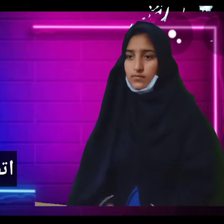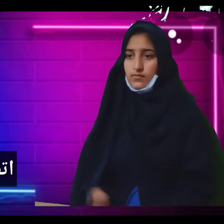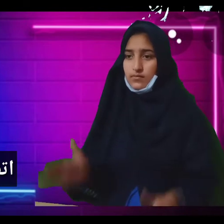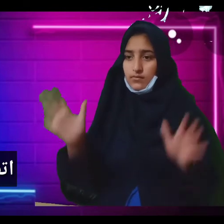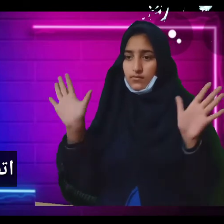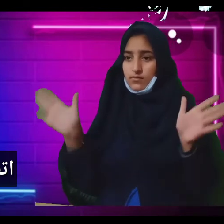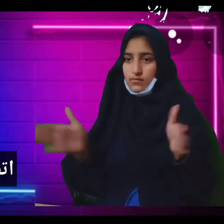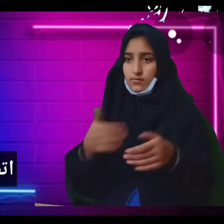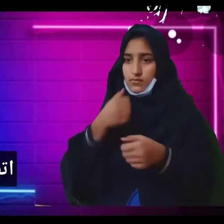इत्तफाक